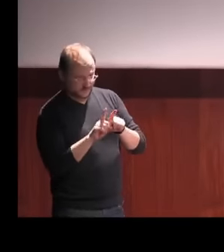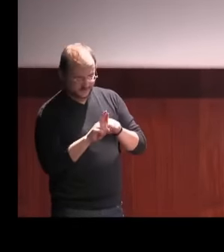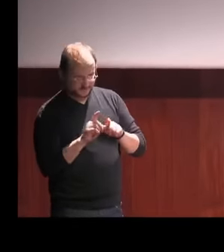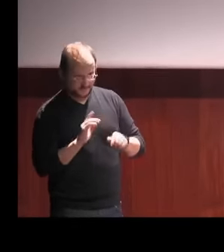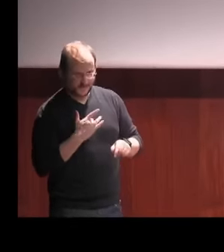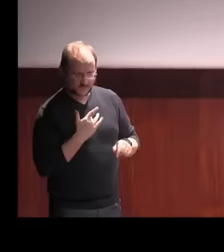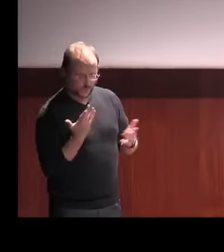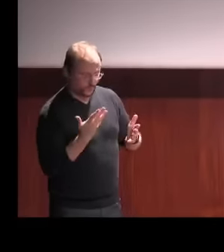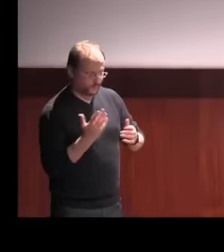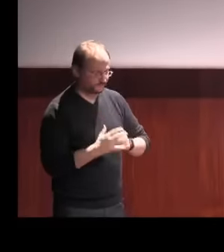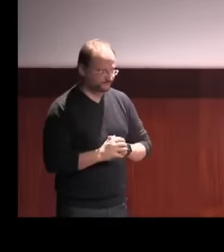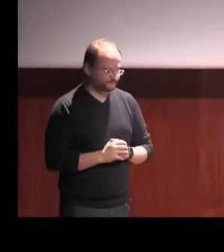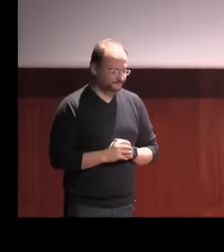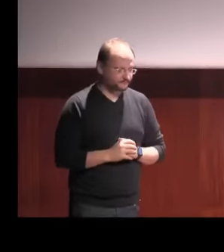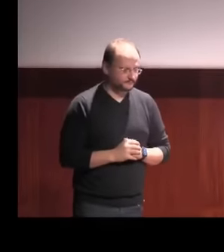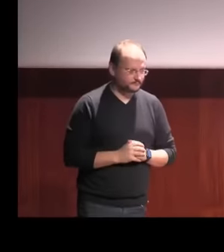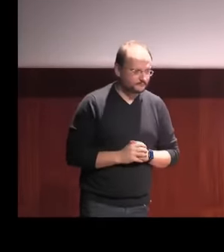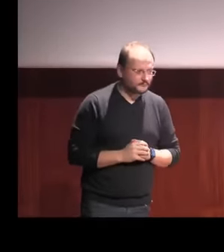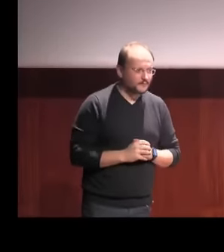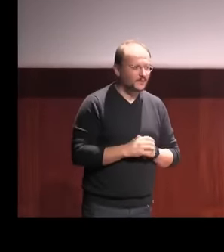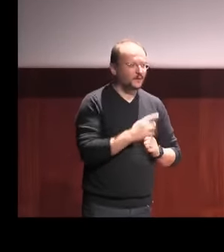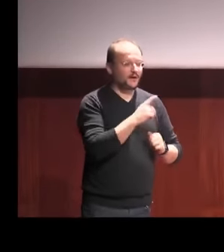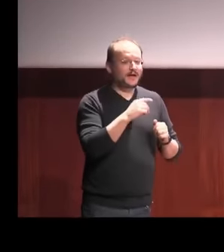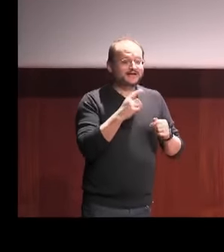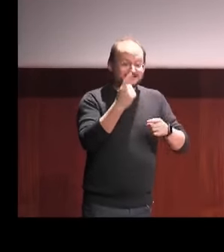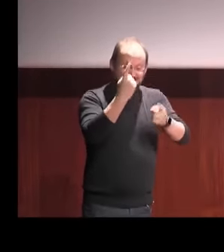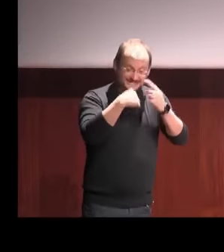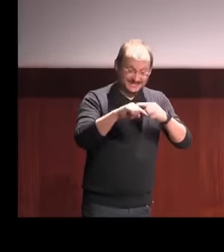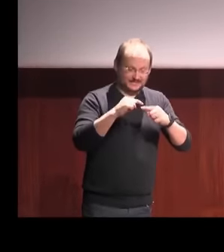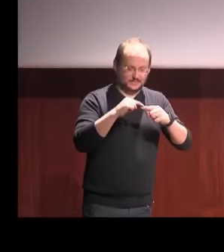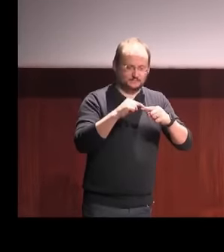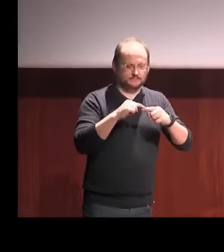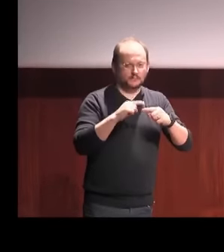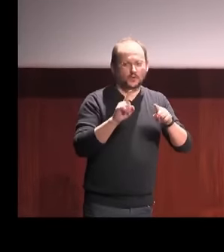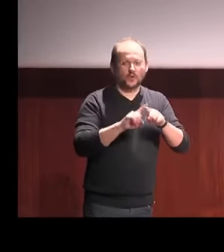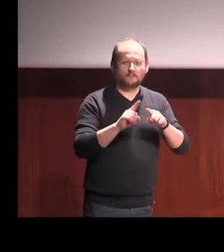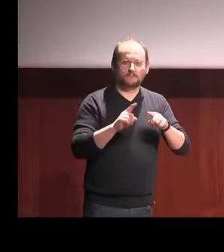ça. Et ce qui est aussi intéressant,